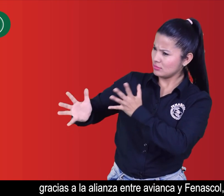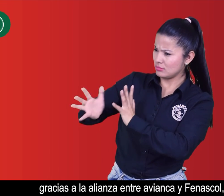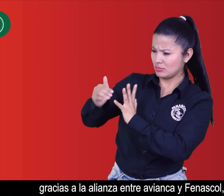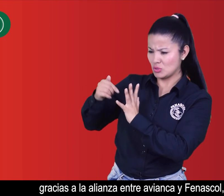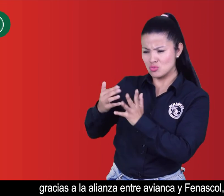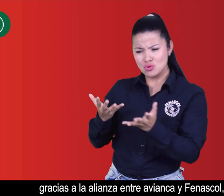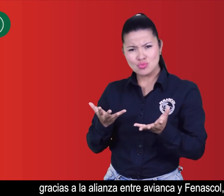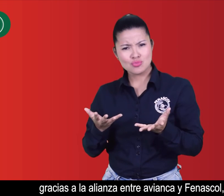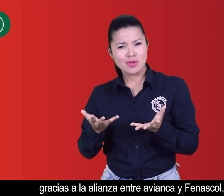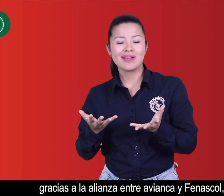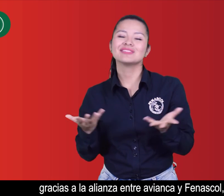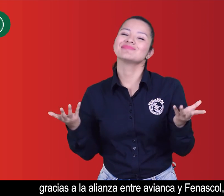entre Avianca y Fenascol